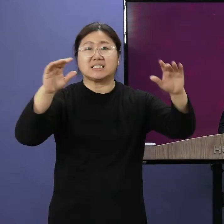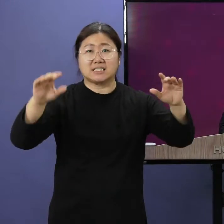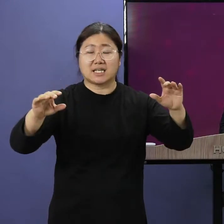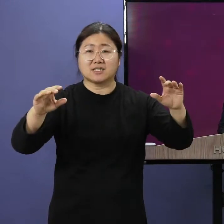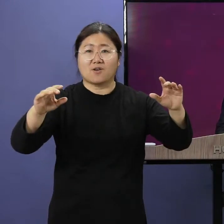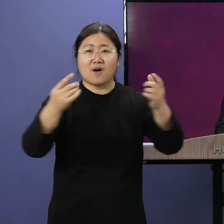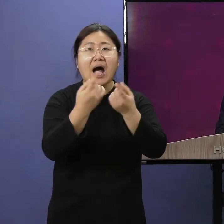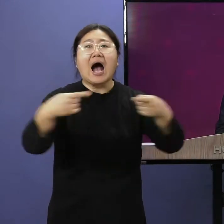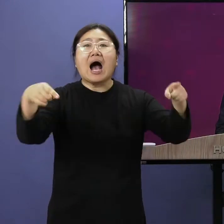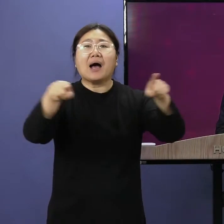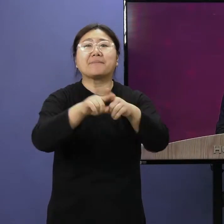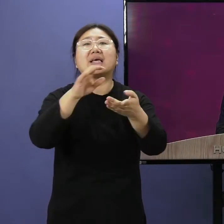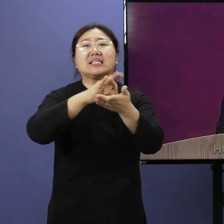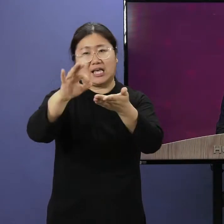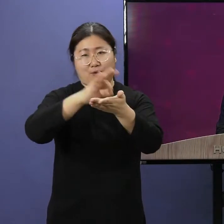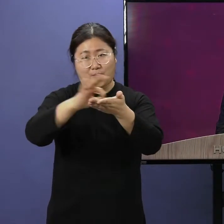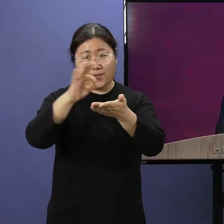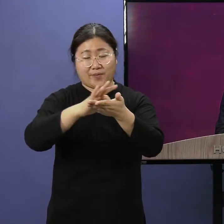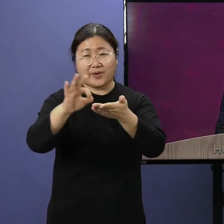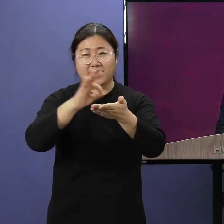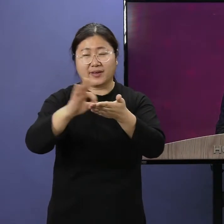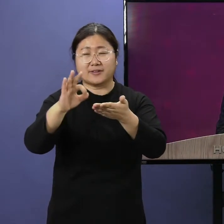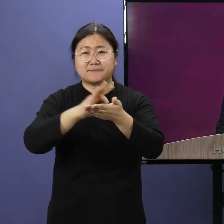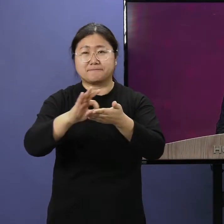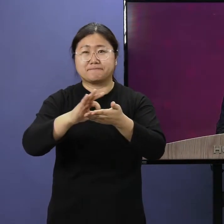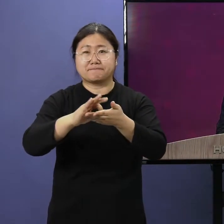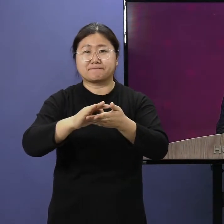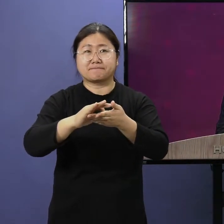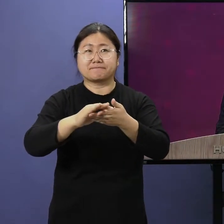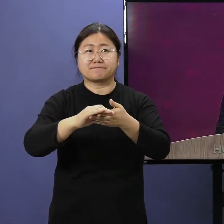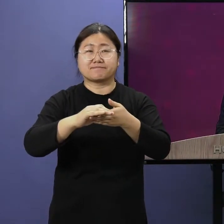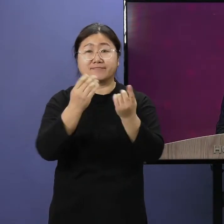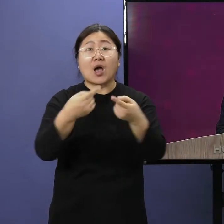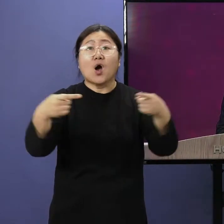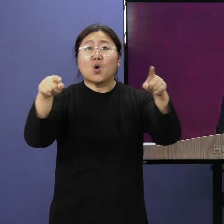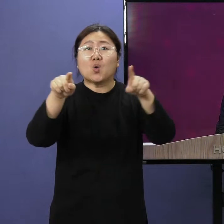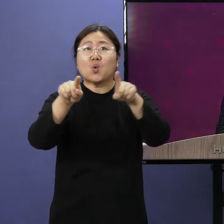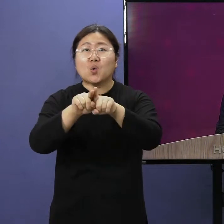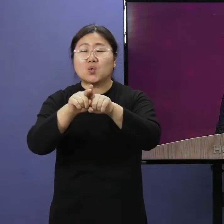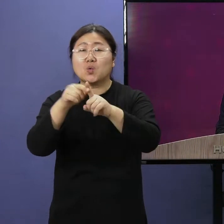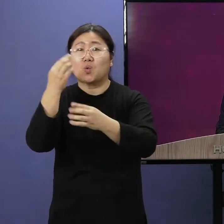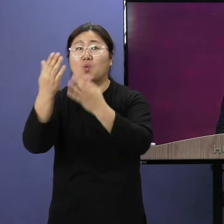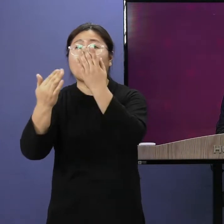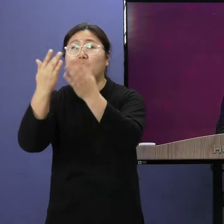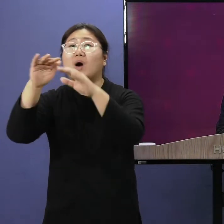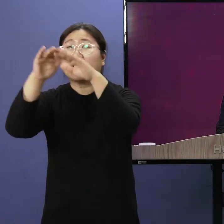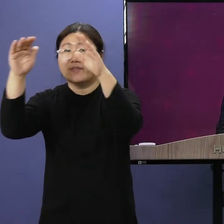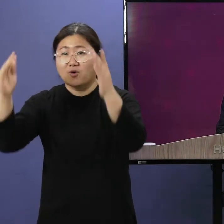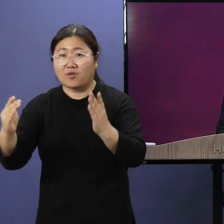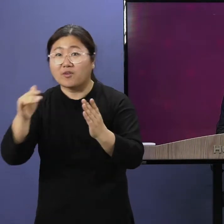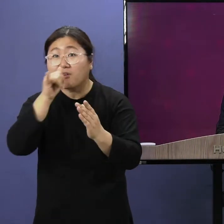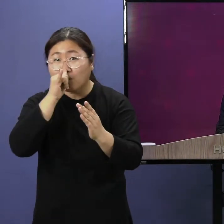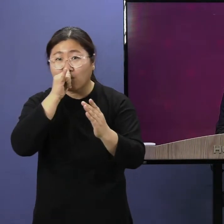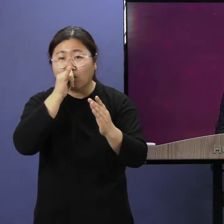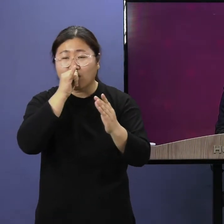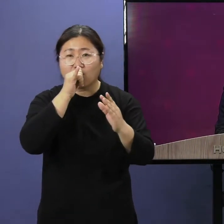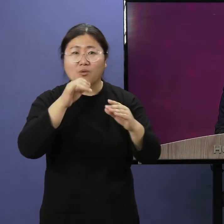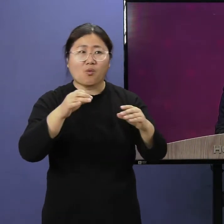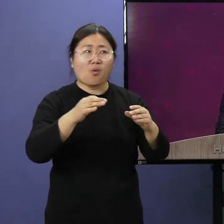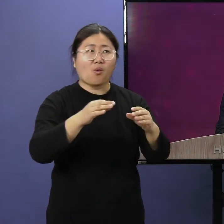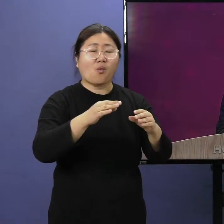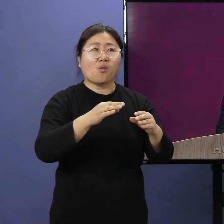아니면 공동 그 마구간 아니면 공동 밭, 우물 이런 것들을 같이 쓰고 거기서 나오는